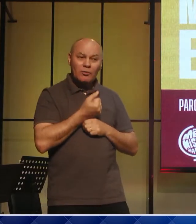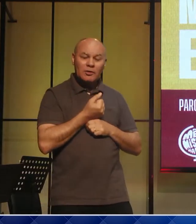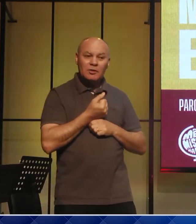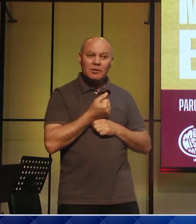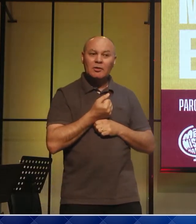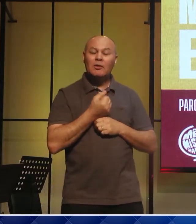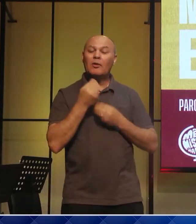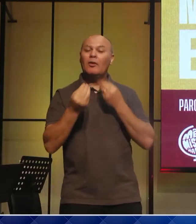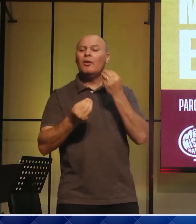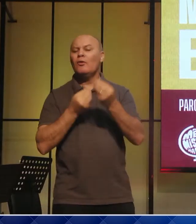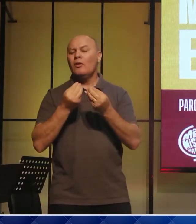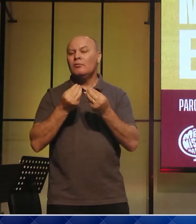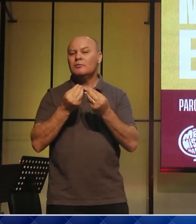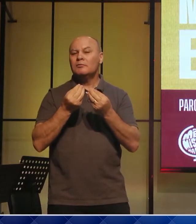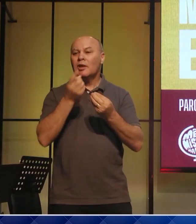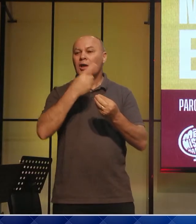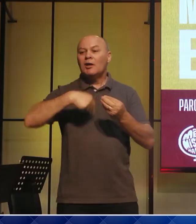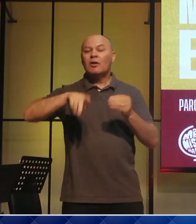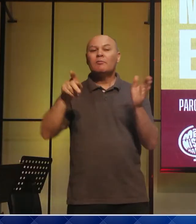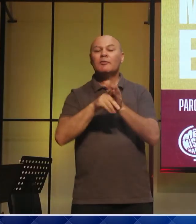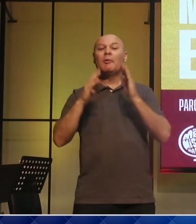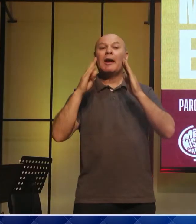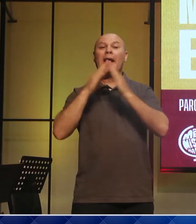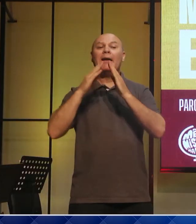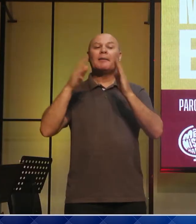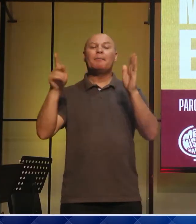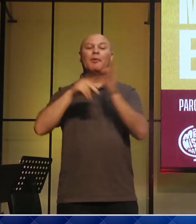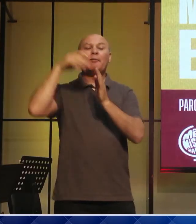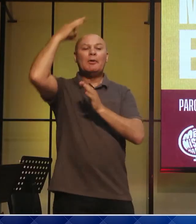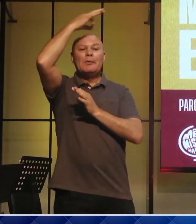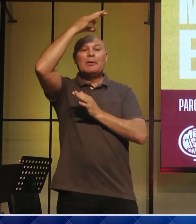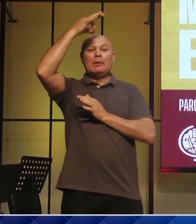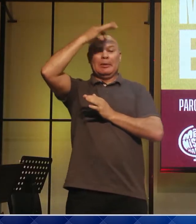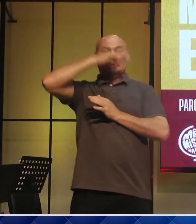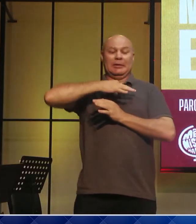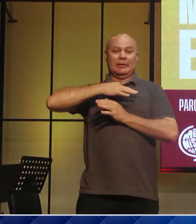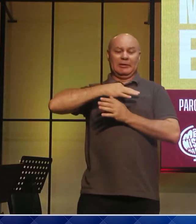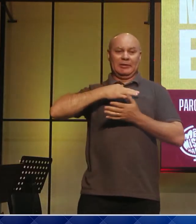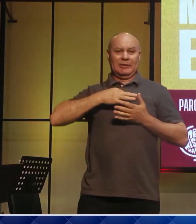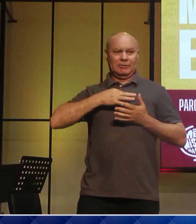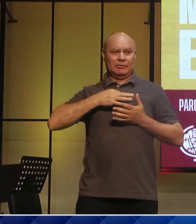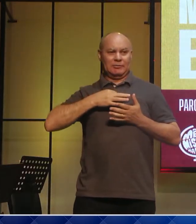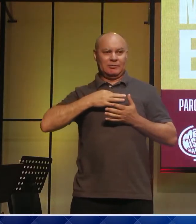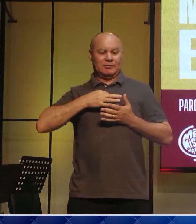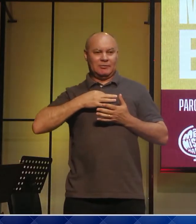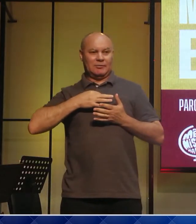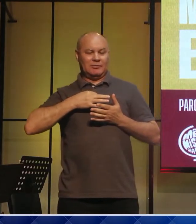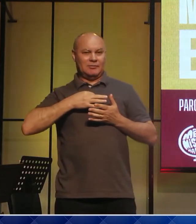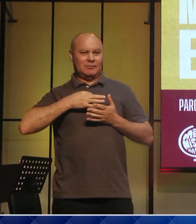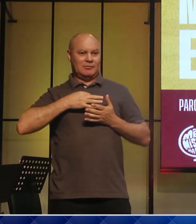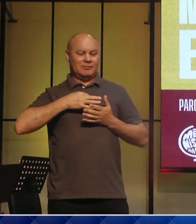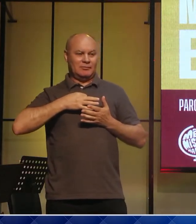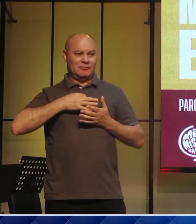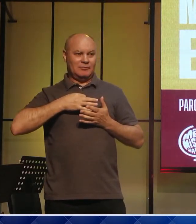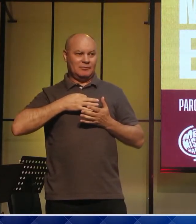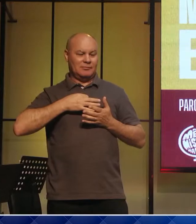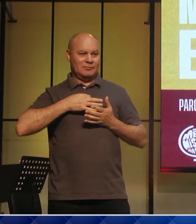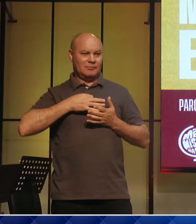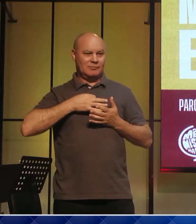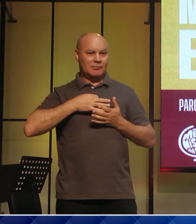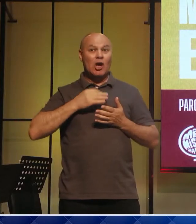Espírito Santo. Eu estava na casa da Eliane, cheirosa, limpa, maravilhosa. E foi a Eliane que